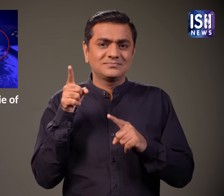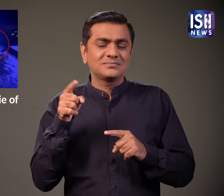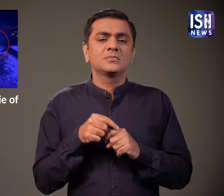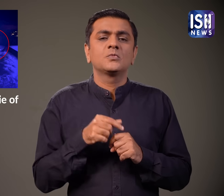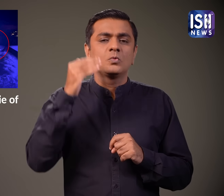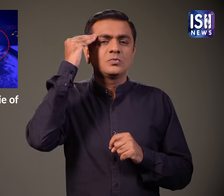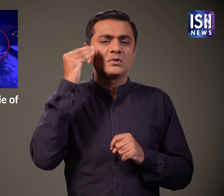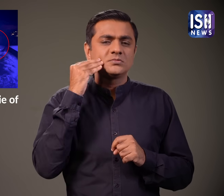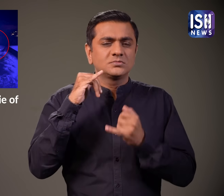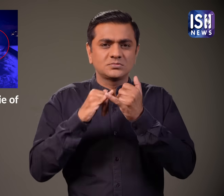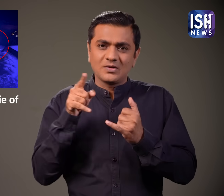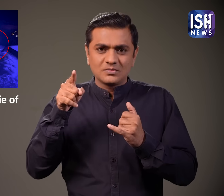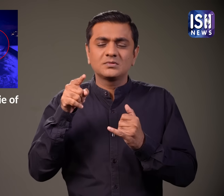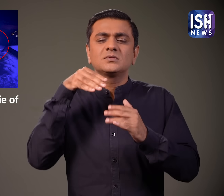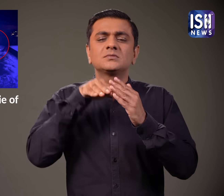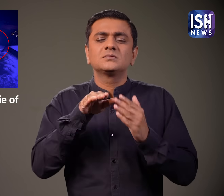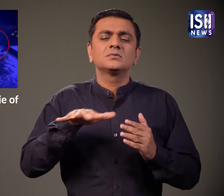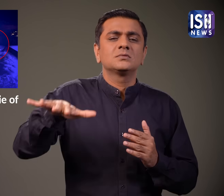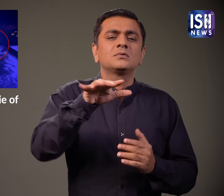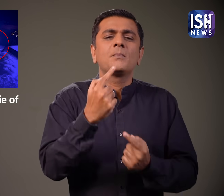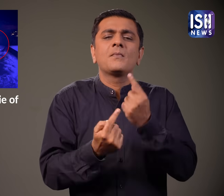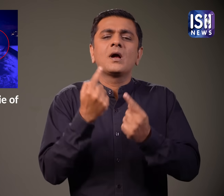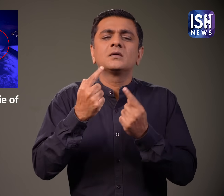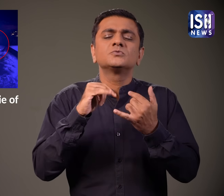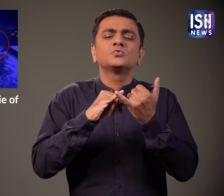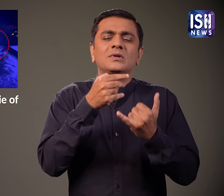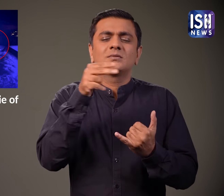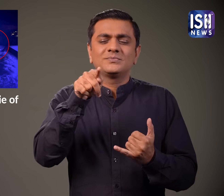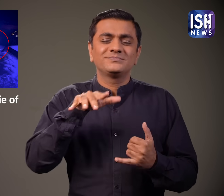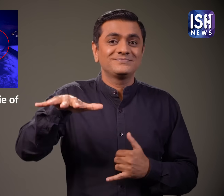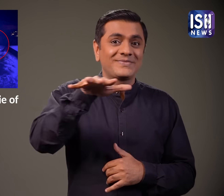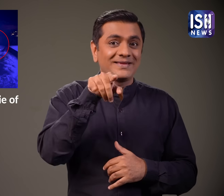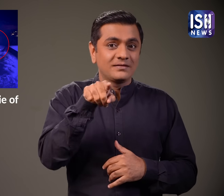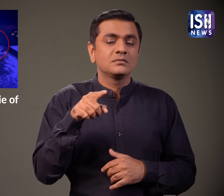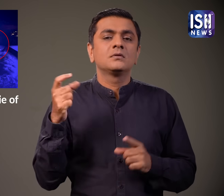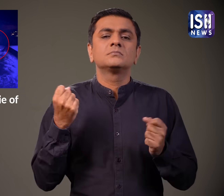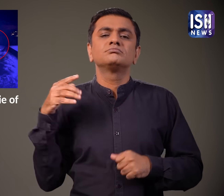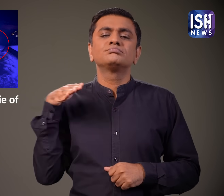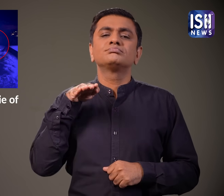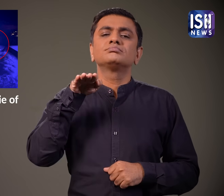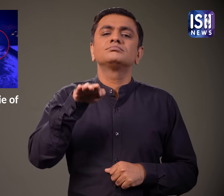ली को दक्षिन कोर्या के सियॉल के एक पार्क में कार में मृत पाया गया था